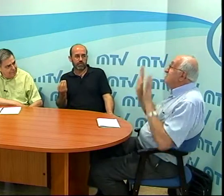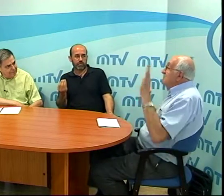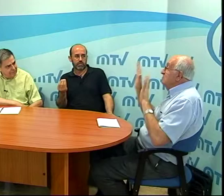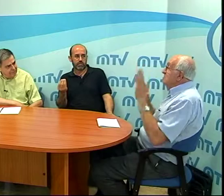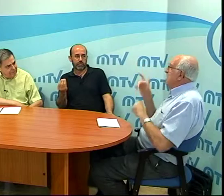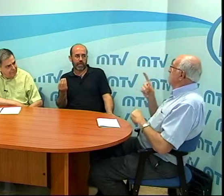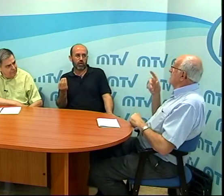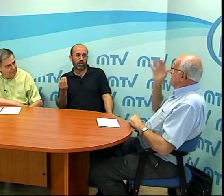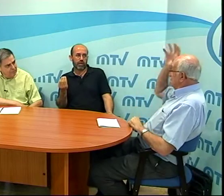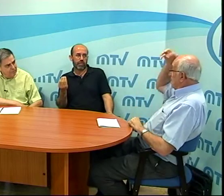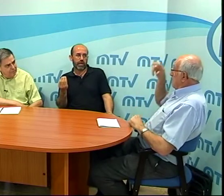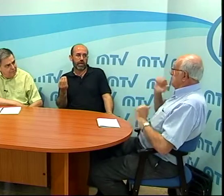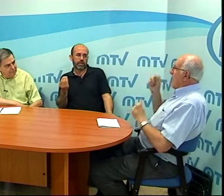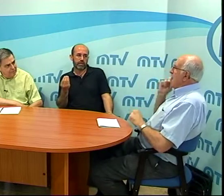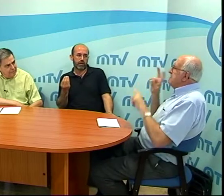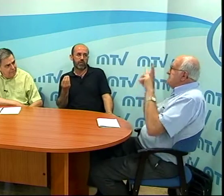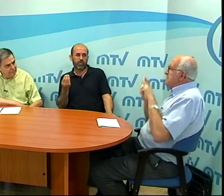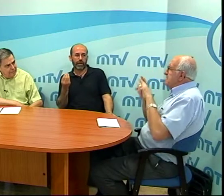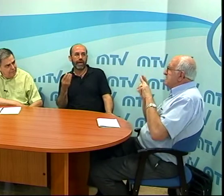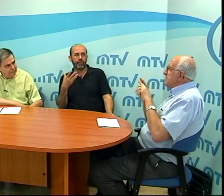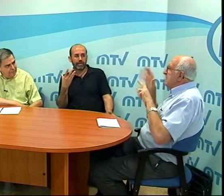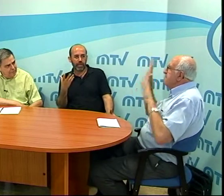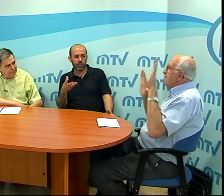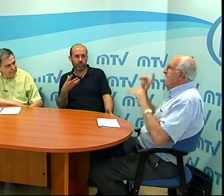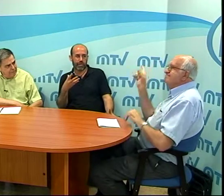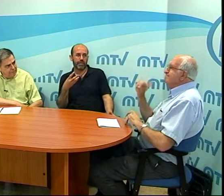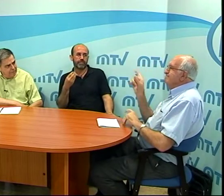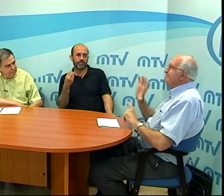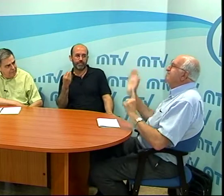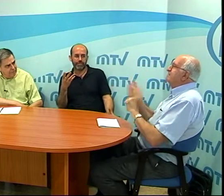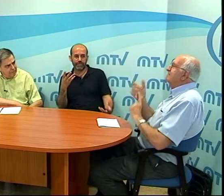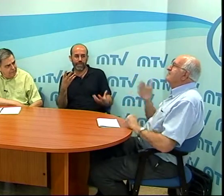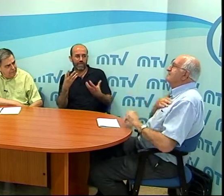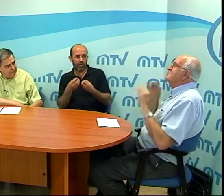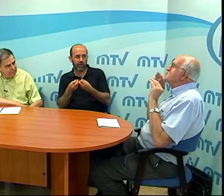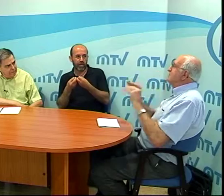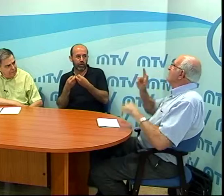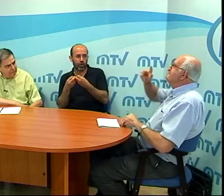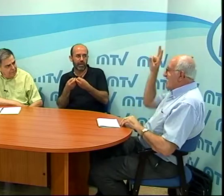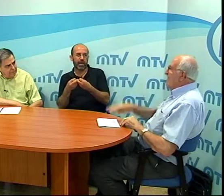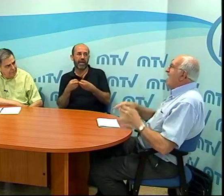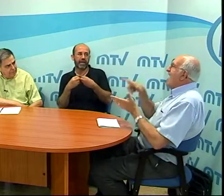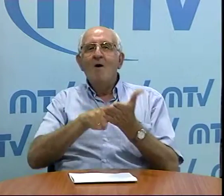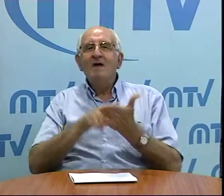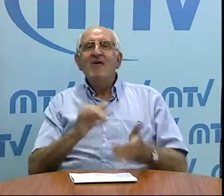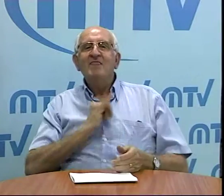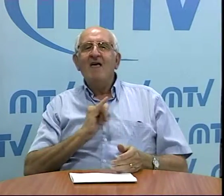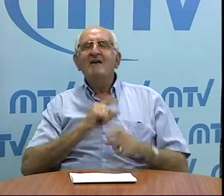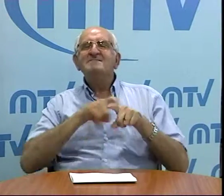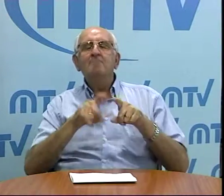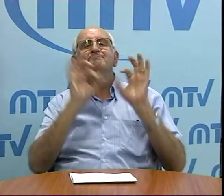mímica, que era como una mímica, y esto empezó a investigar sobre la situación que le envolvía el hacer